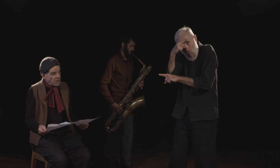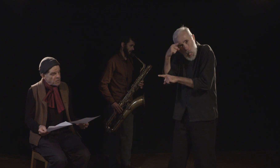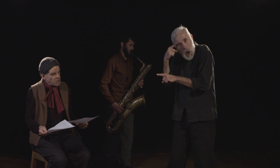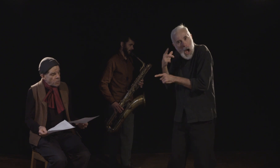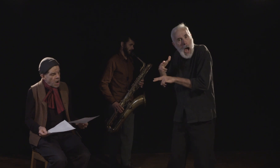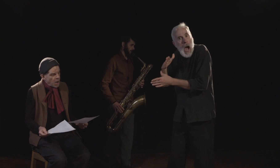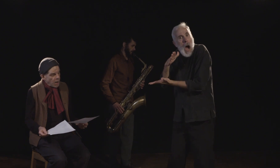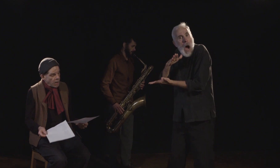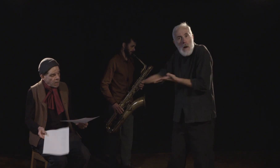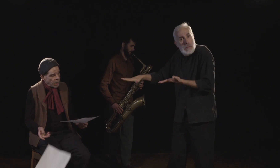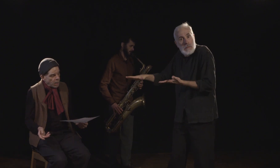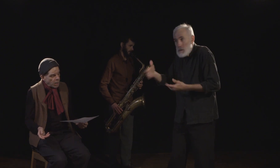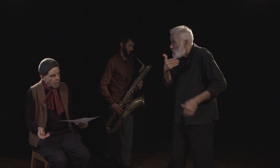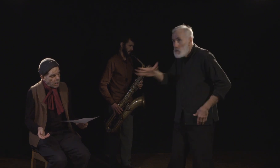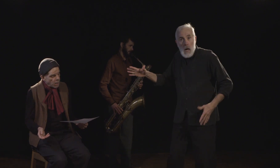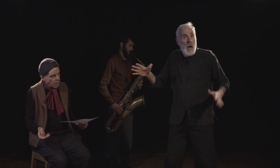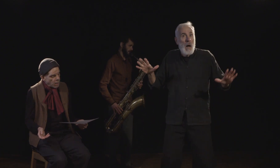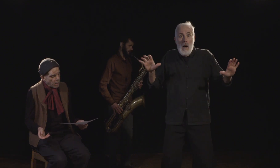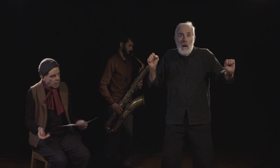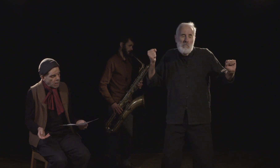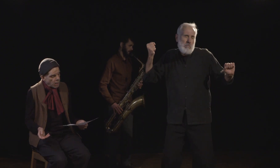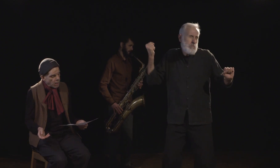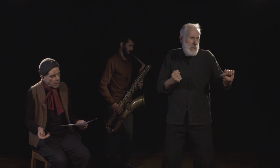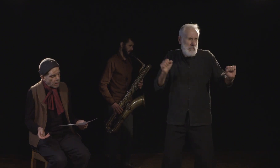il fait si noir.